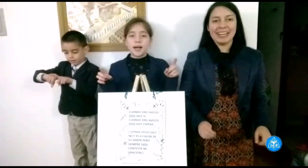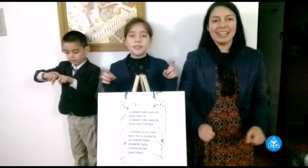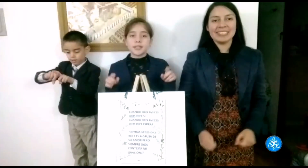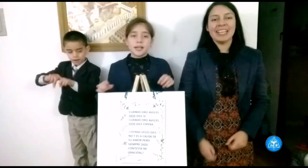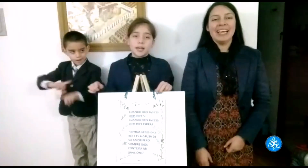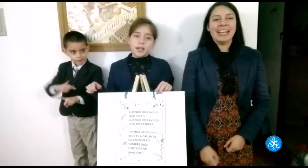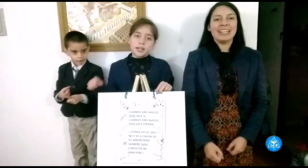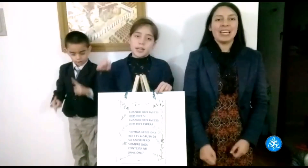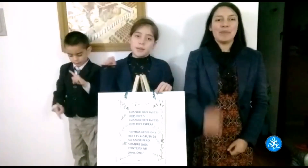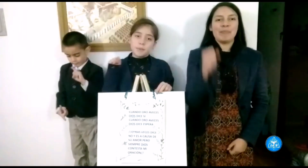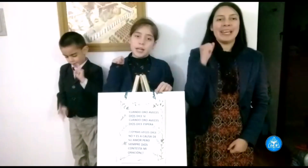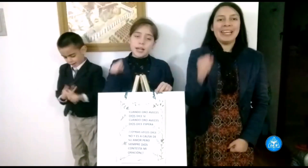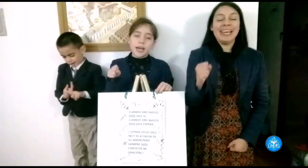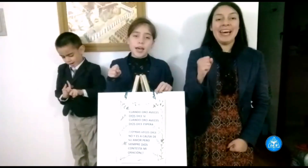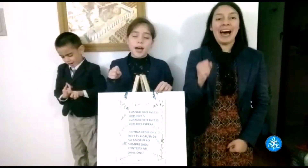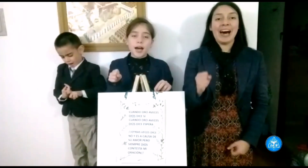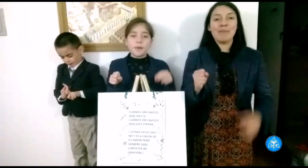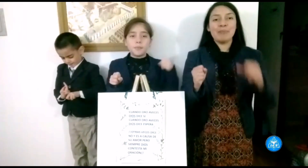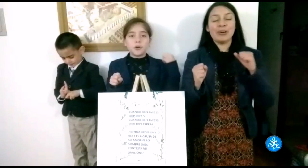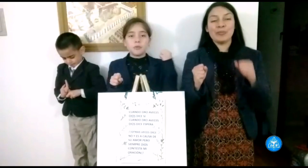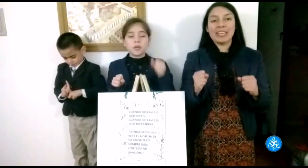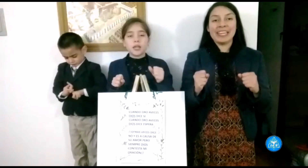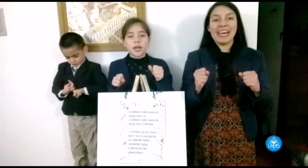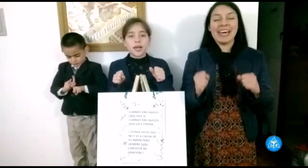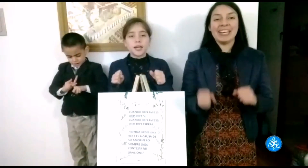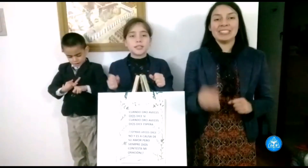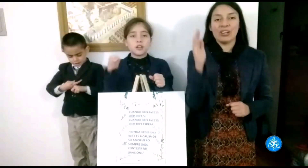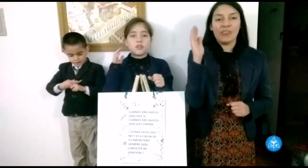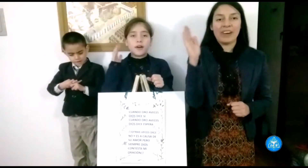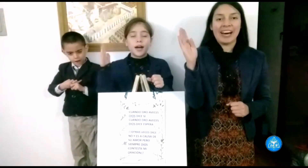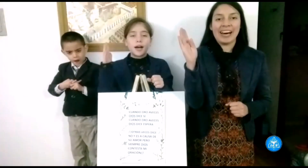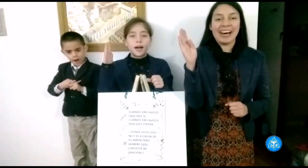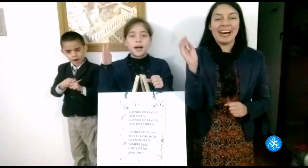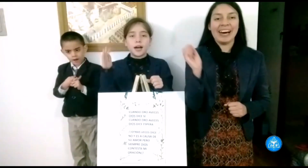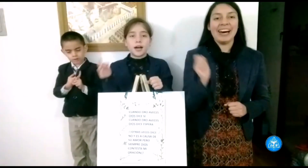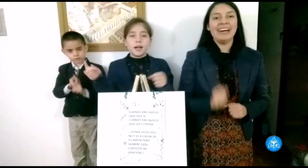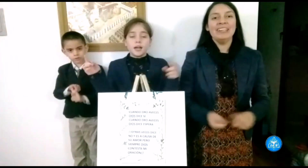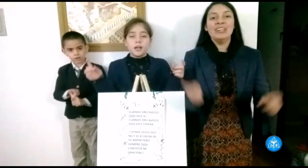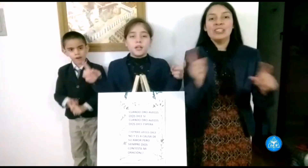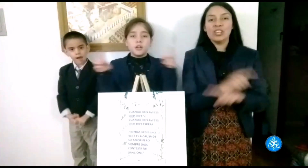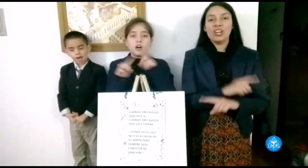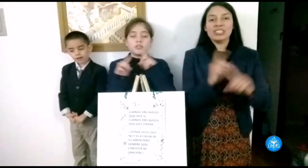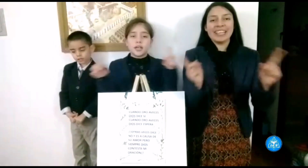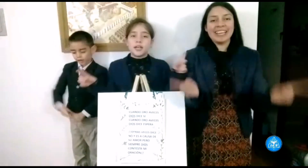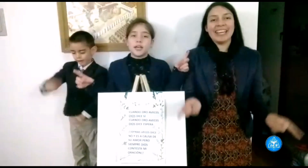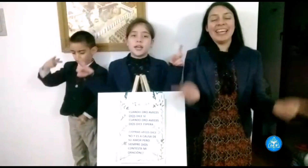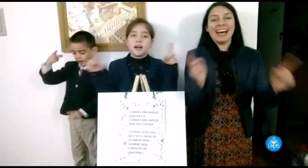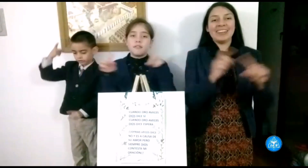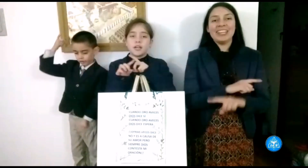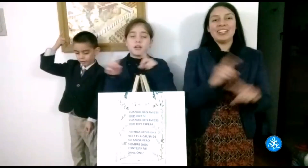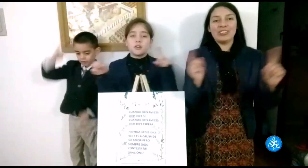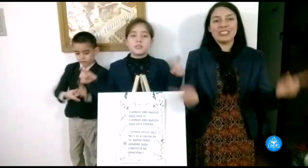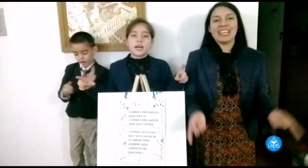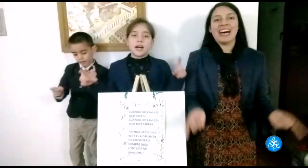jamás, el que pelea por mí es Jehová. No seré